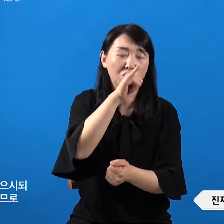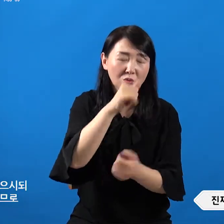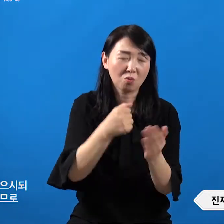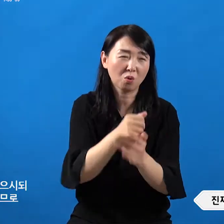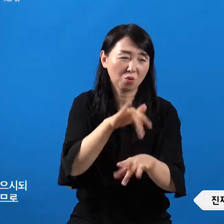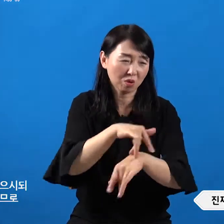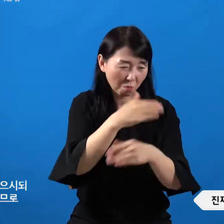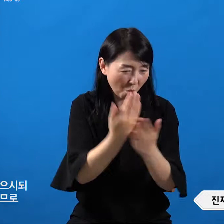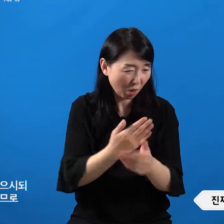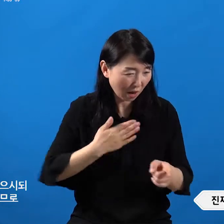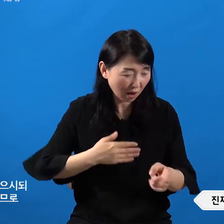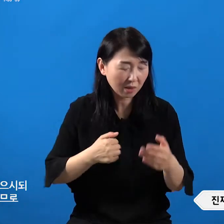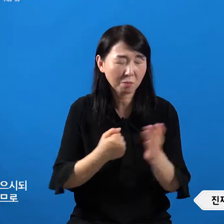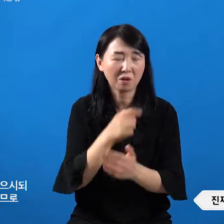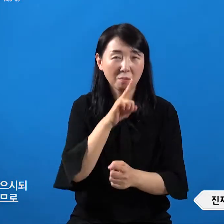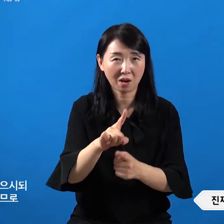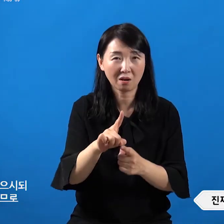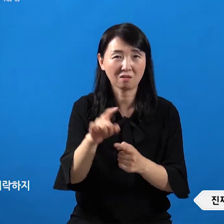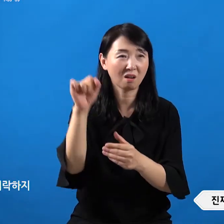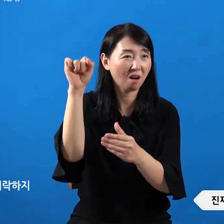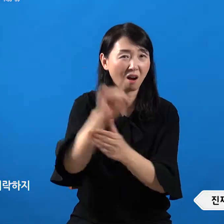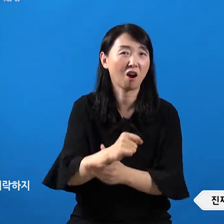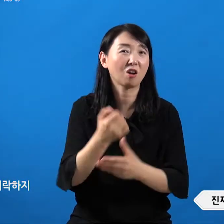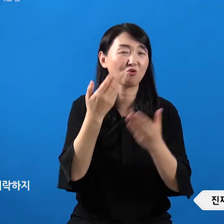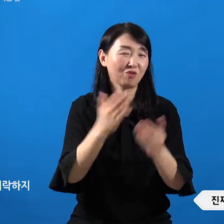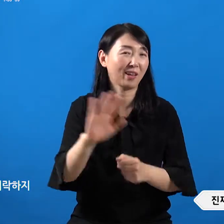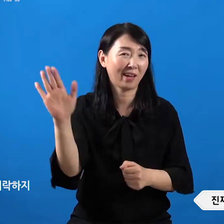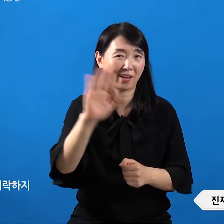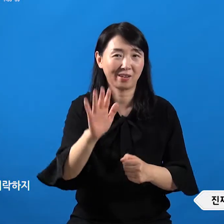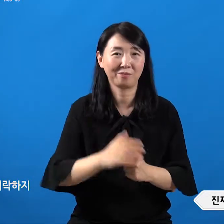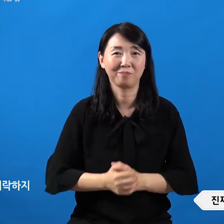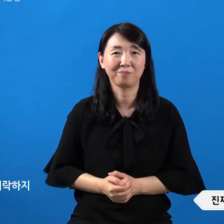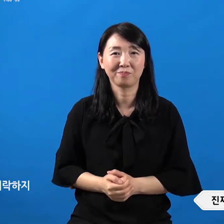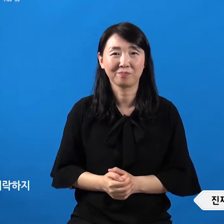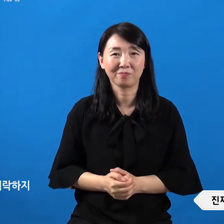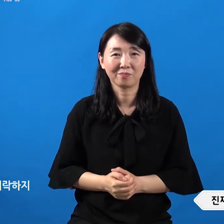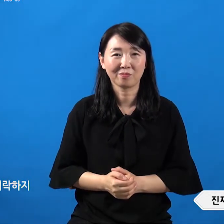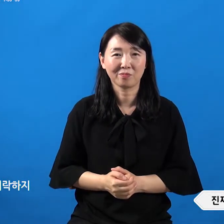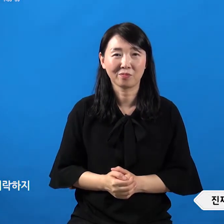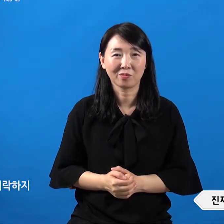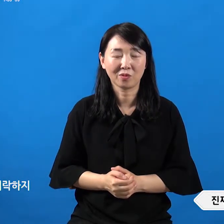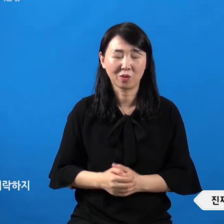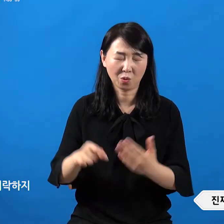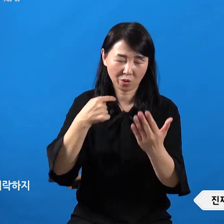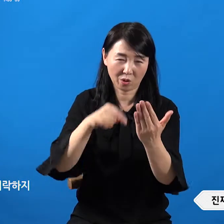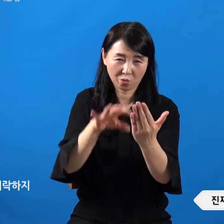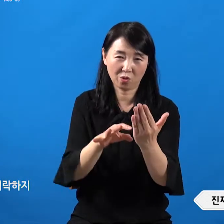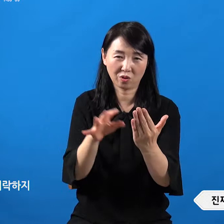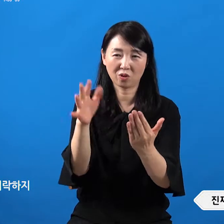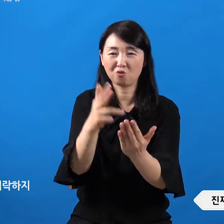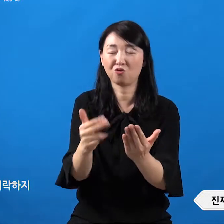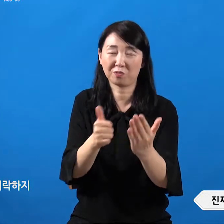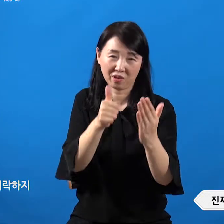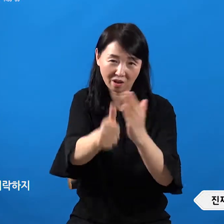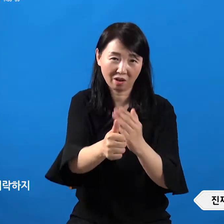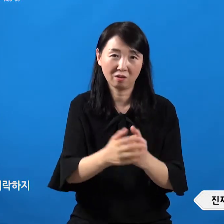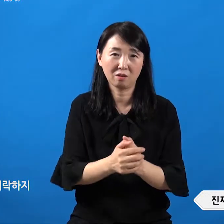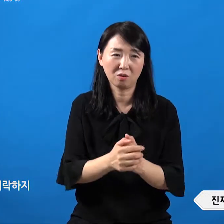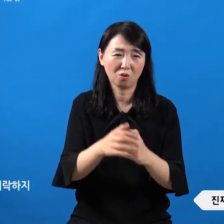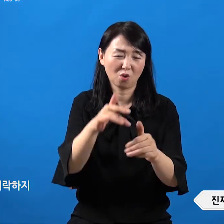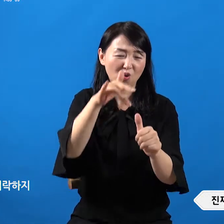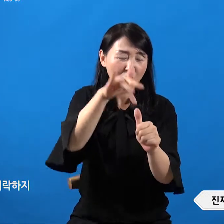귀신이 자기를 알므로 그 말하는 것을 허락하지 아니하시니라. 회당에 주님께서 들어가셨습니다. 귀신